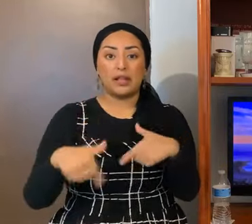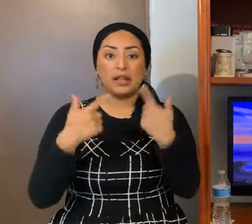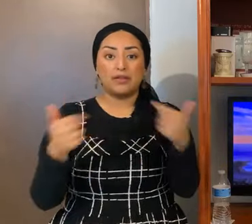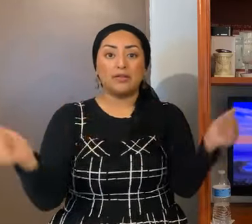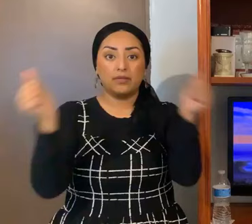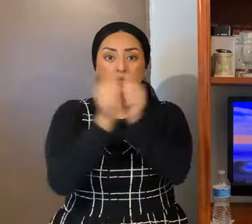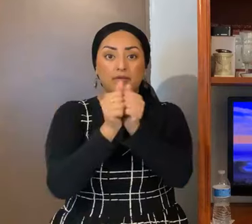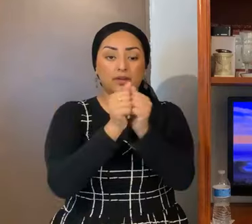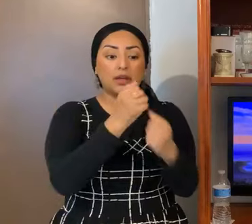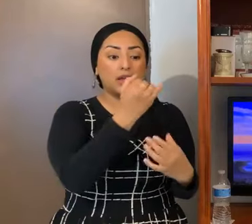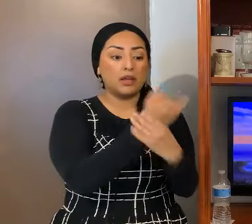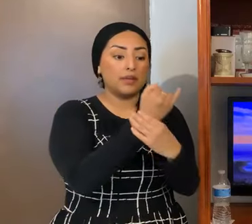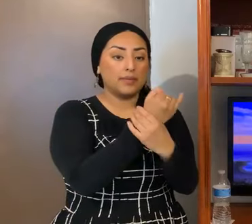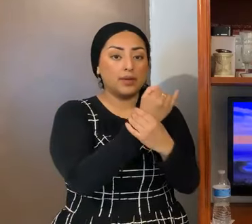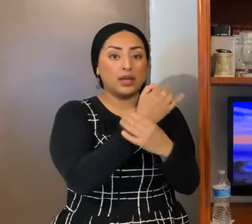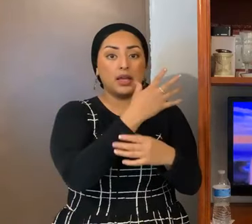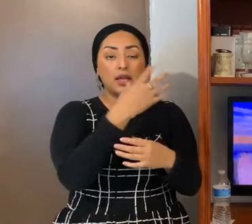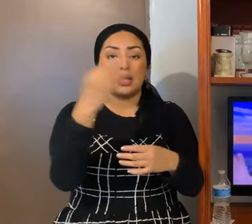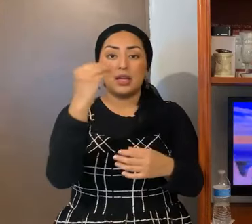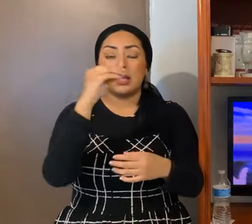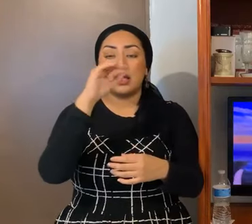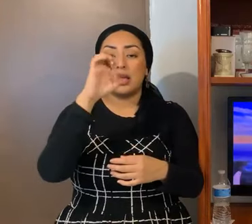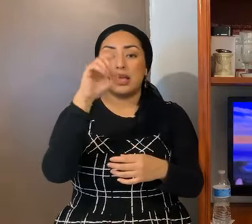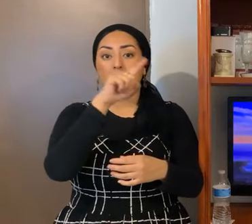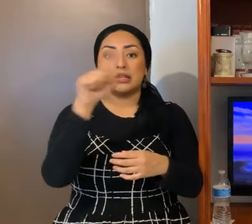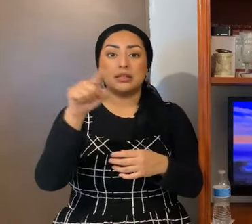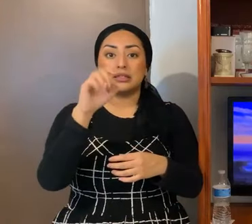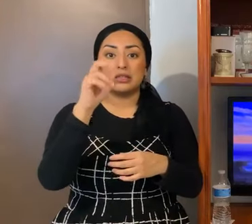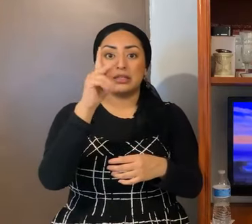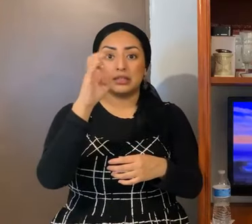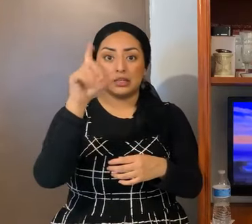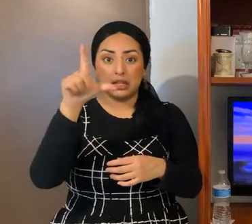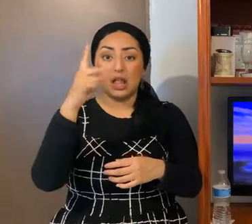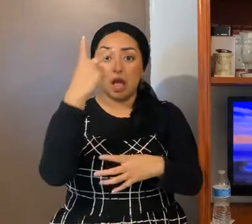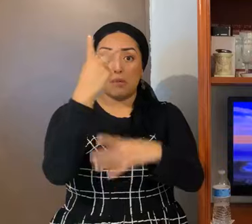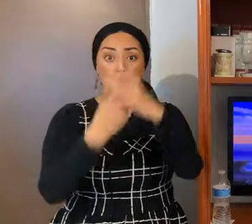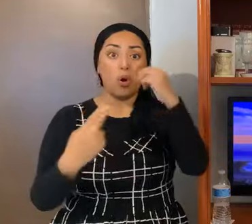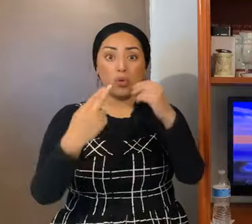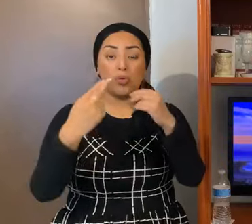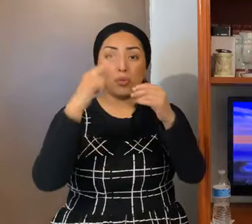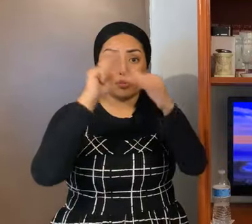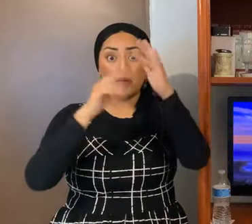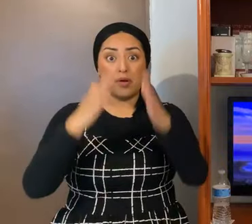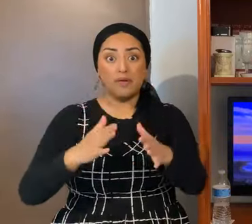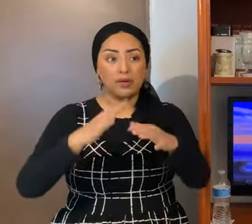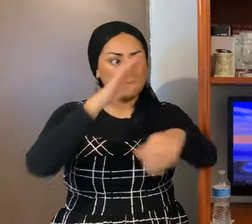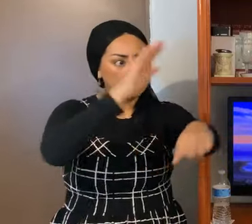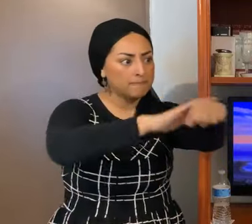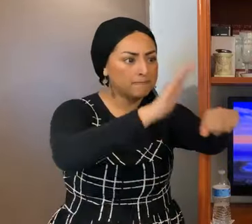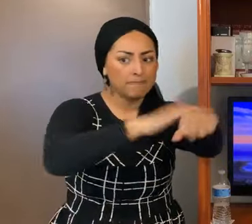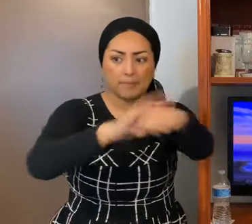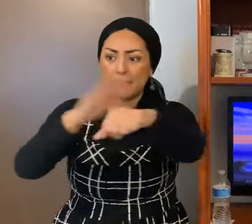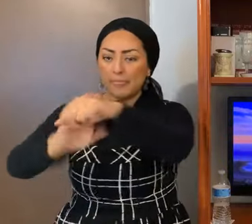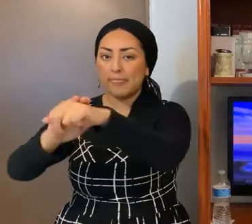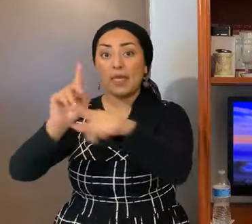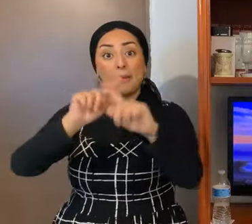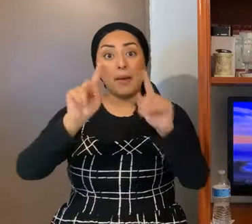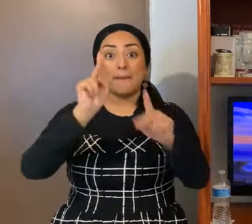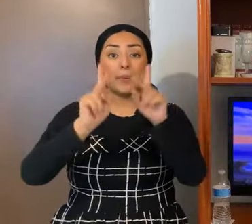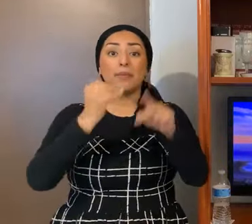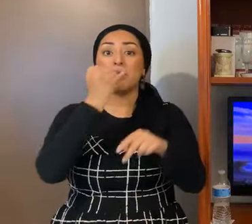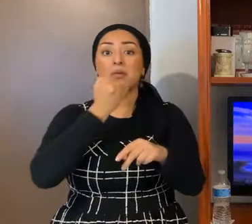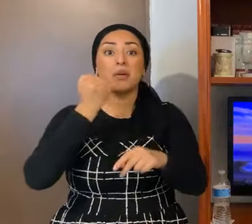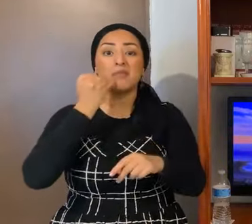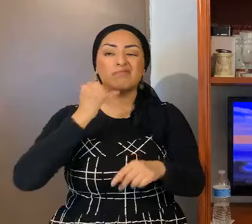contemporáneos, Jeremías y Ezequiel. Los dos estuvieron atalayando al pueblo, pero el pueblo no quiso escucharlos.